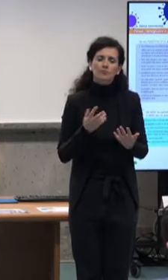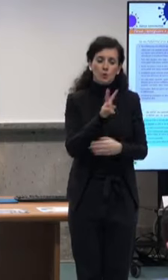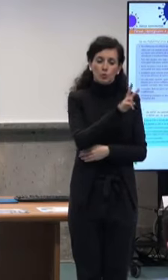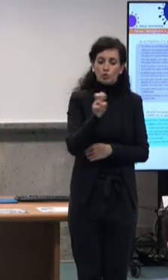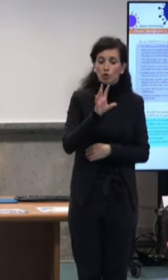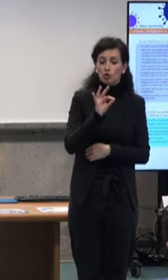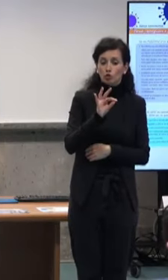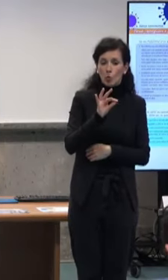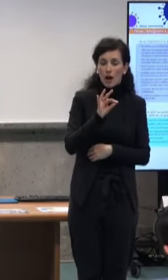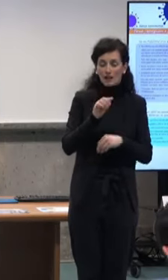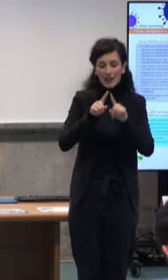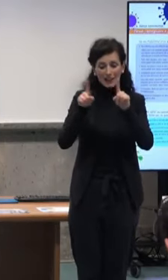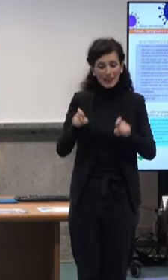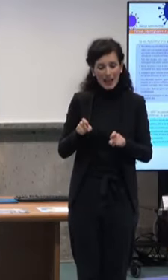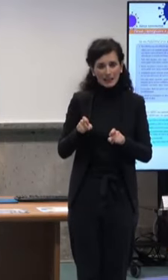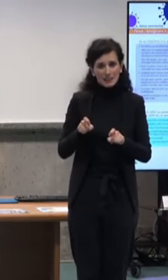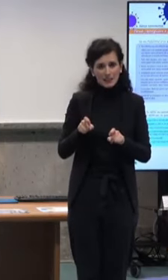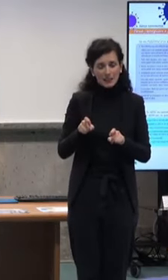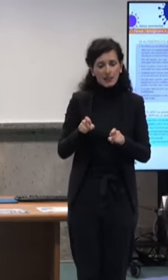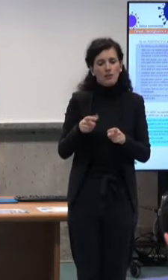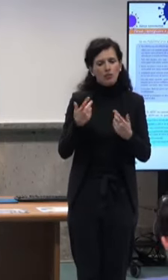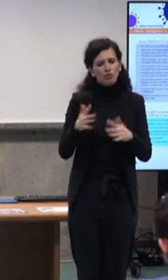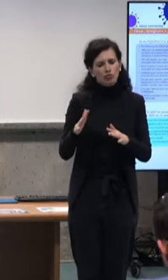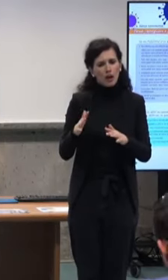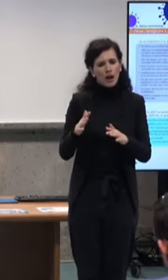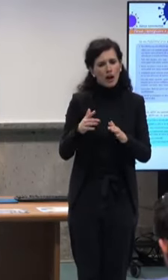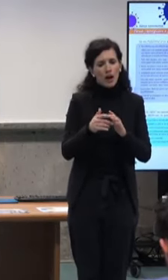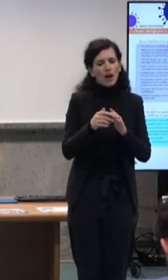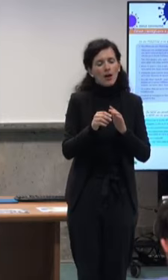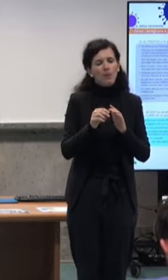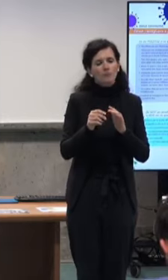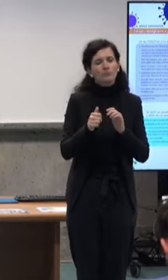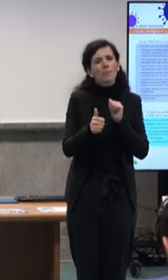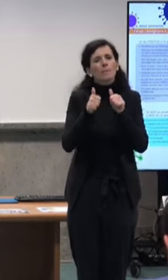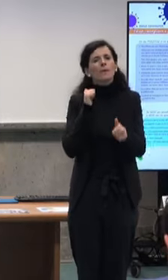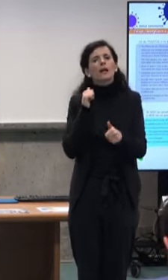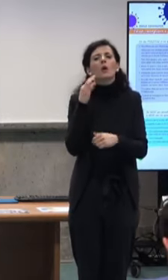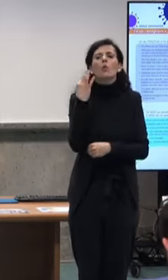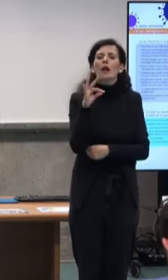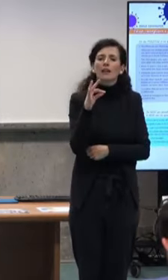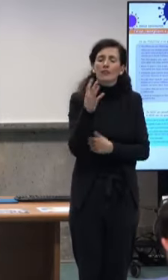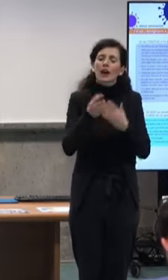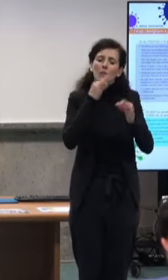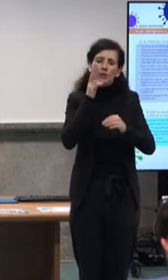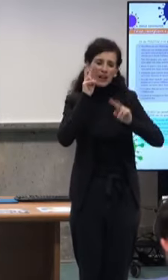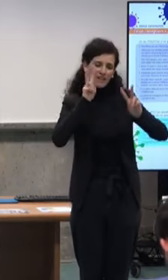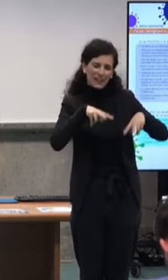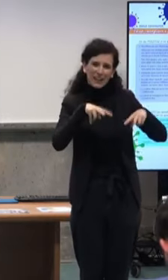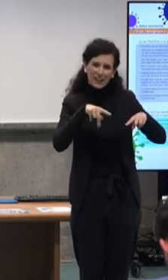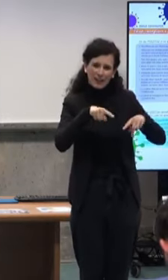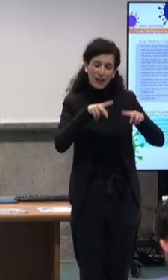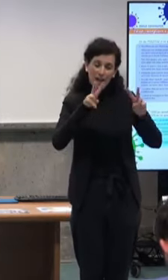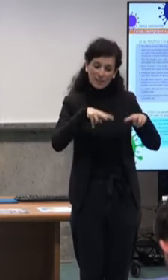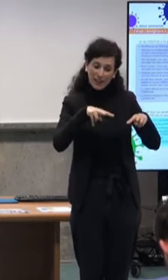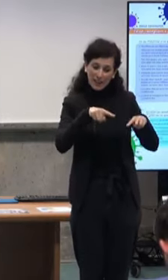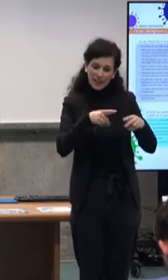test che sono stati portati alla prequalifica ms la prequalifica che cos'è è una verifica dell'incartamento una verifica